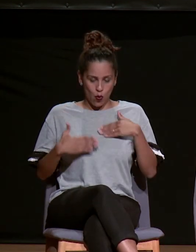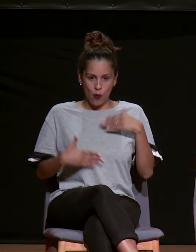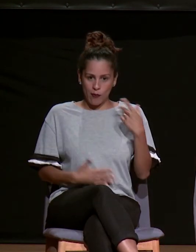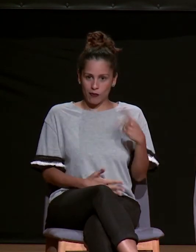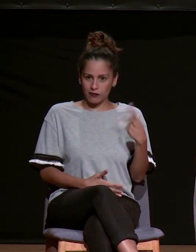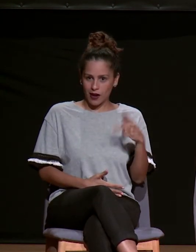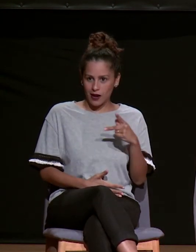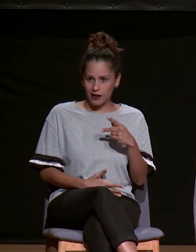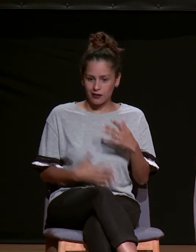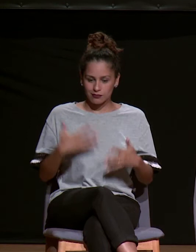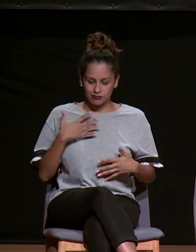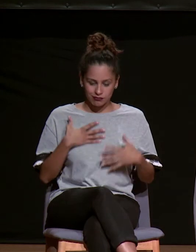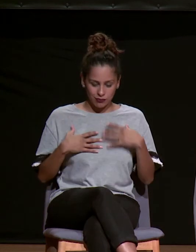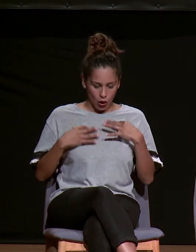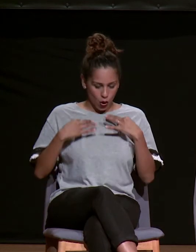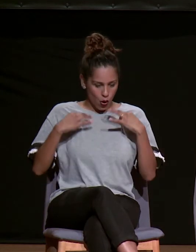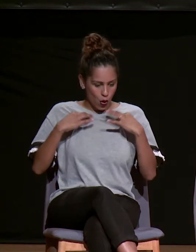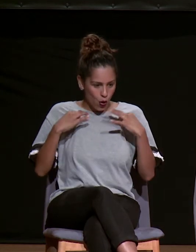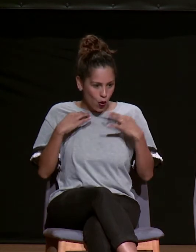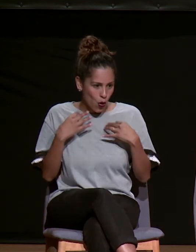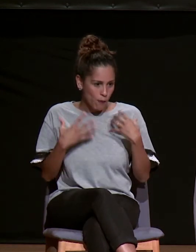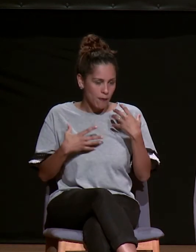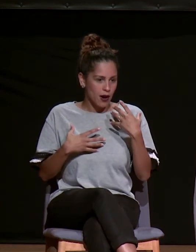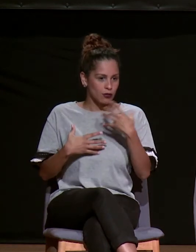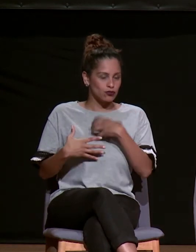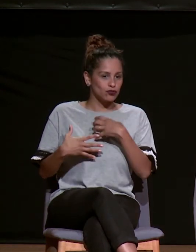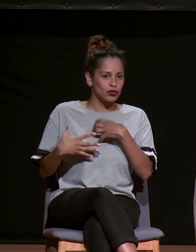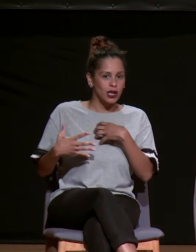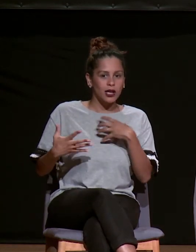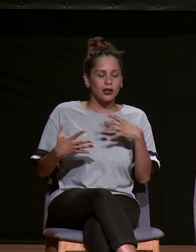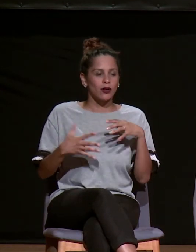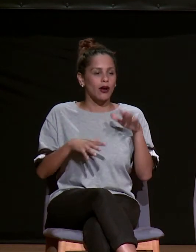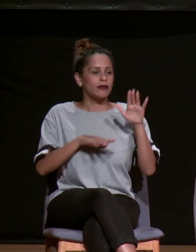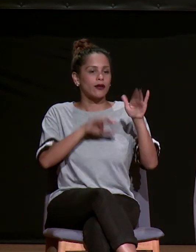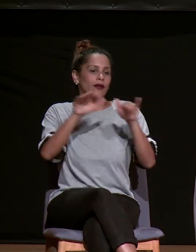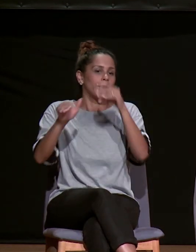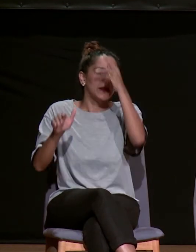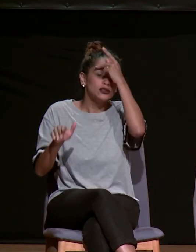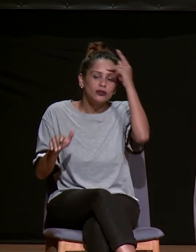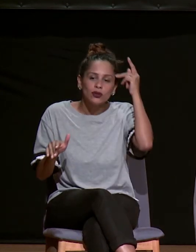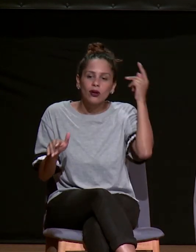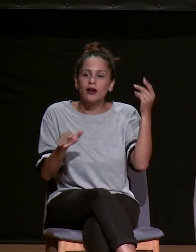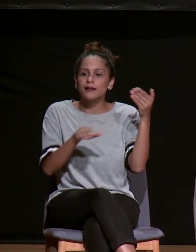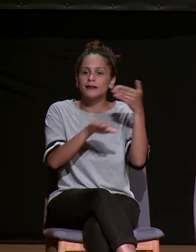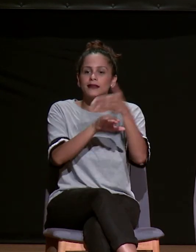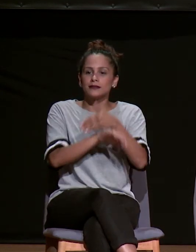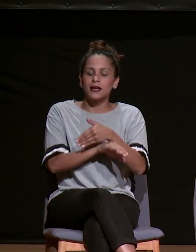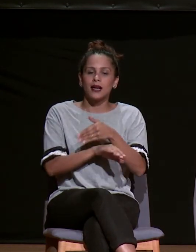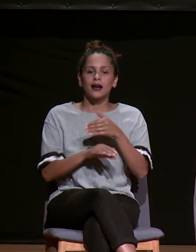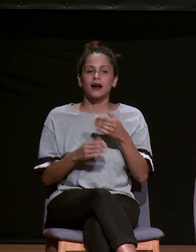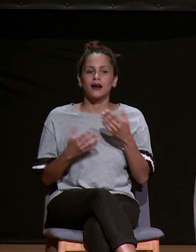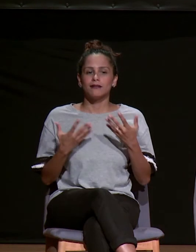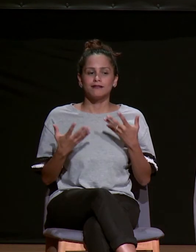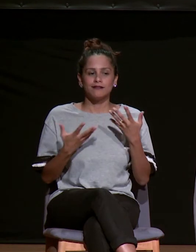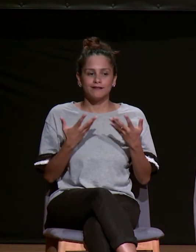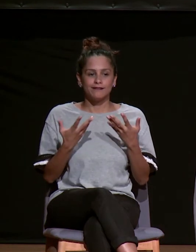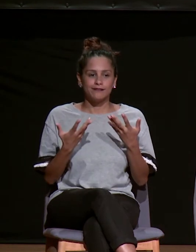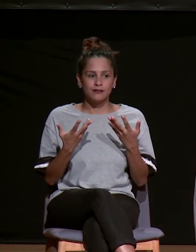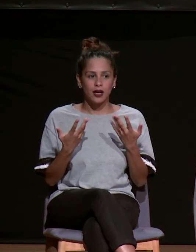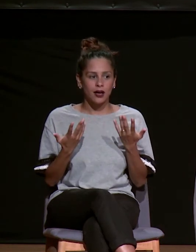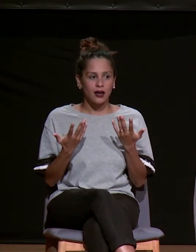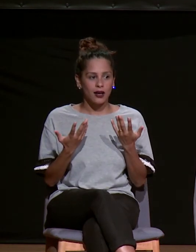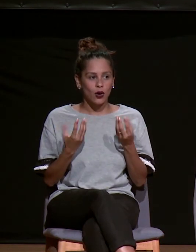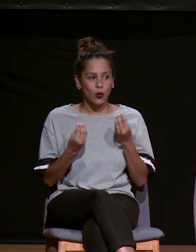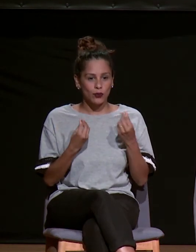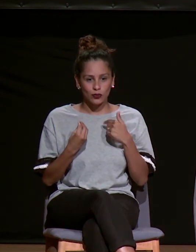vestimenta, onde ela pode pensar roteiros de clipe, onde ela pode convidar pessoas. Quer dizer, em que medida nós estamos abertos